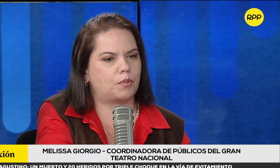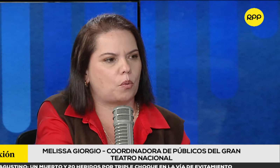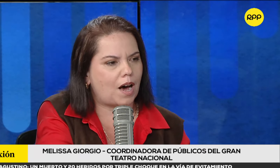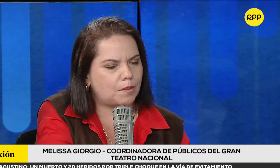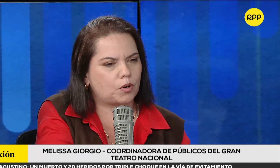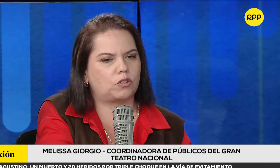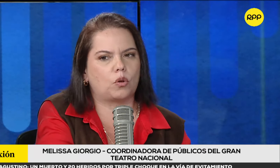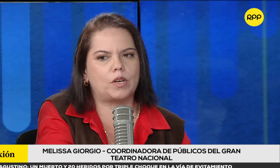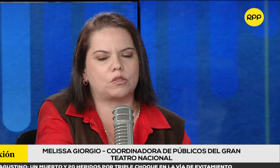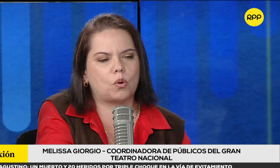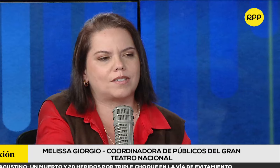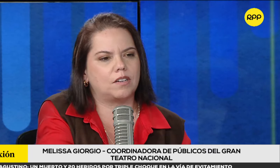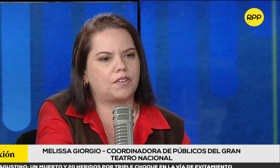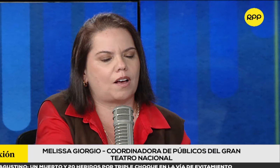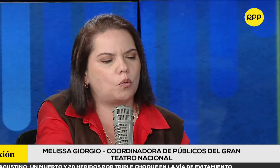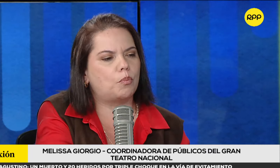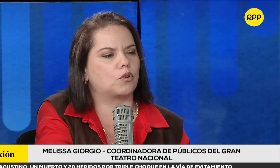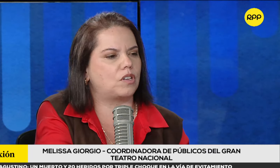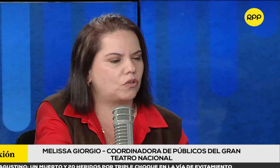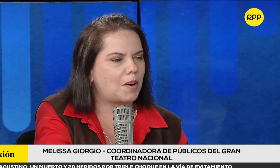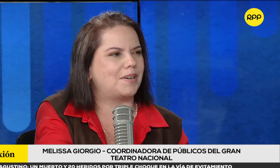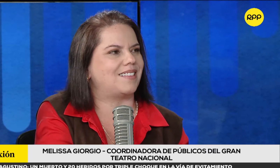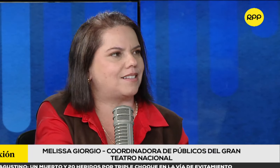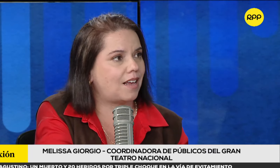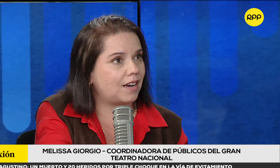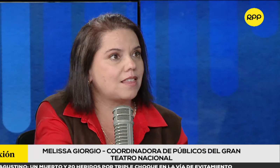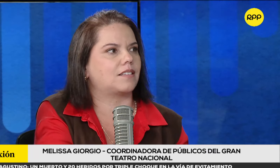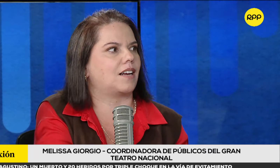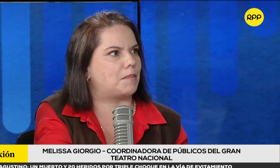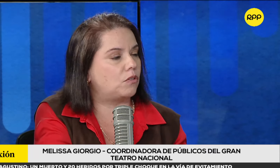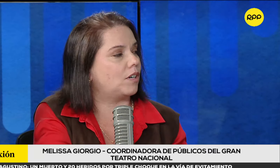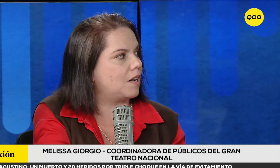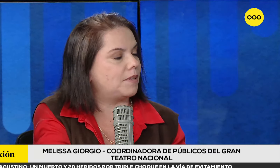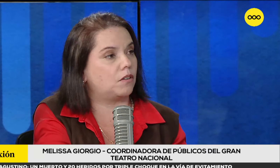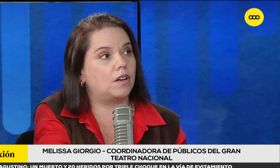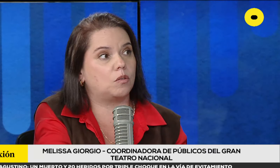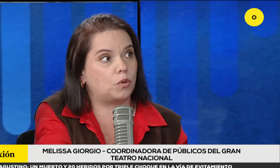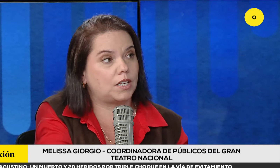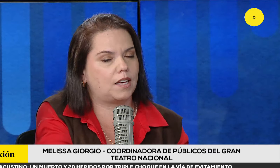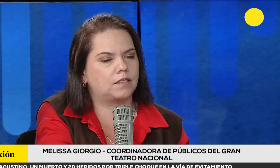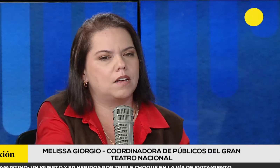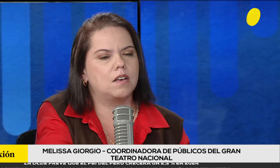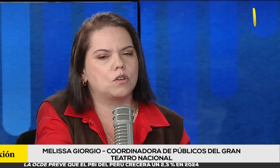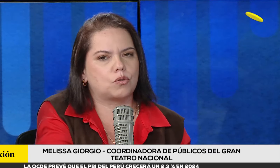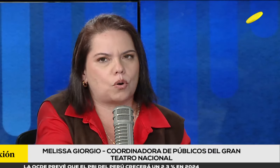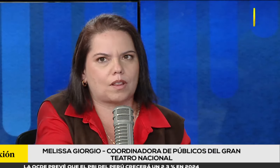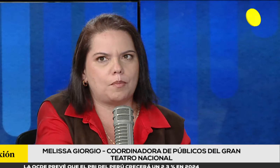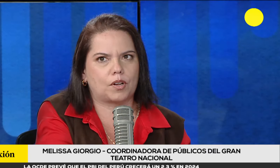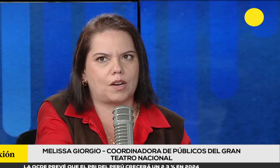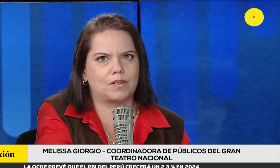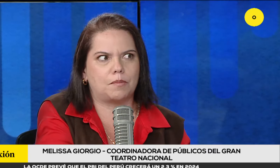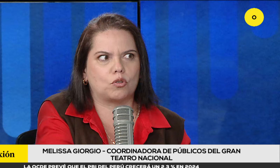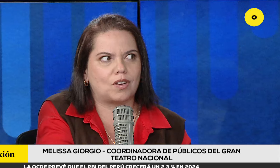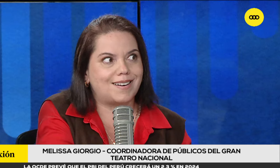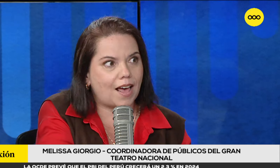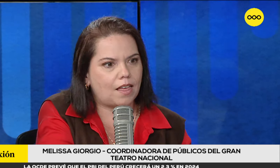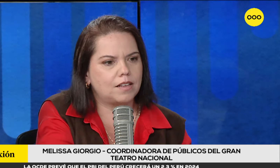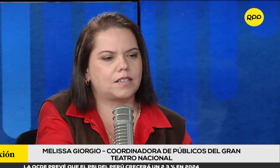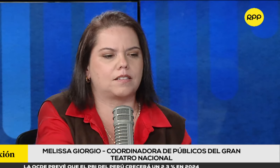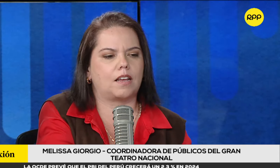probar, porque todo eso ha significado un proceso de aprendizaje y de acercamiento claramente con la comunidad sorda, porque no hacemos nada si es que